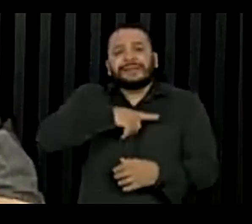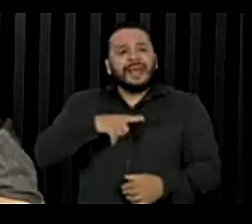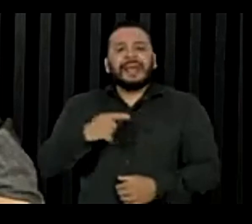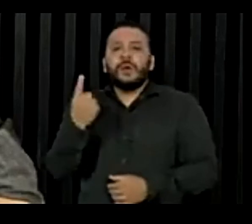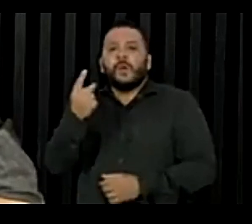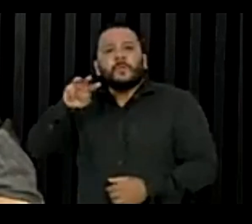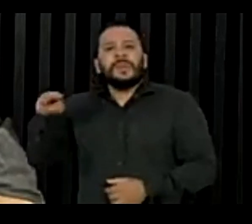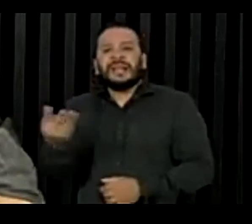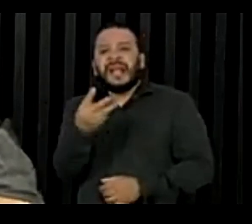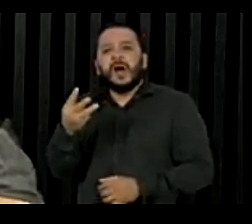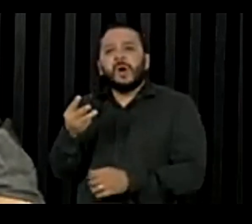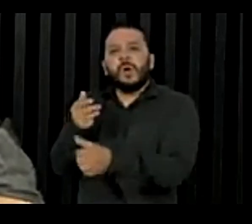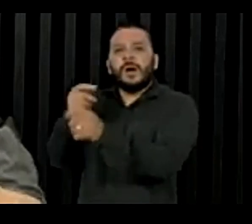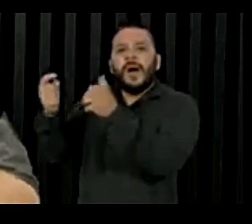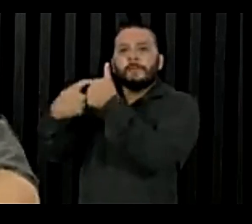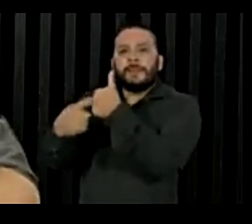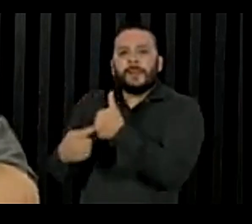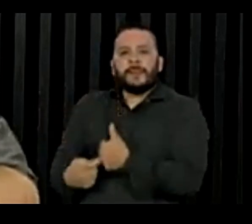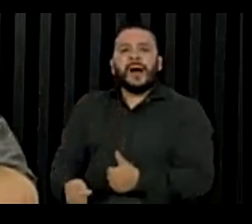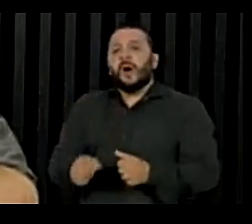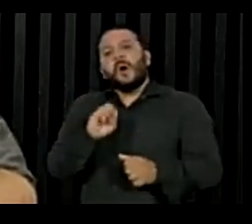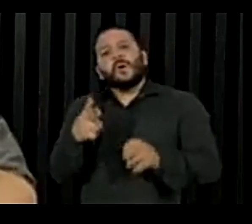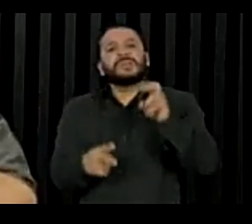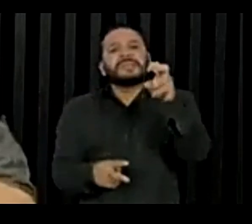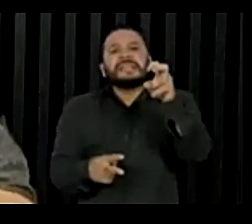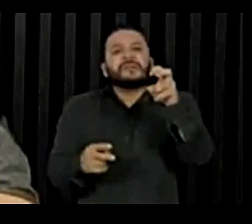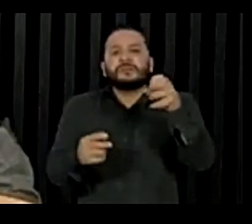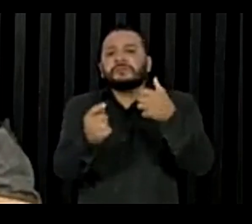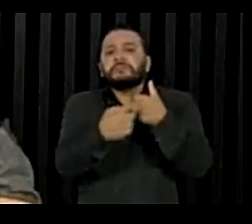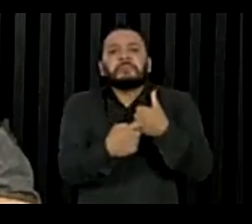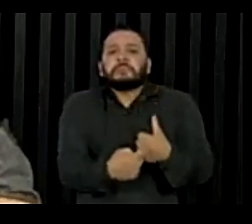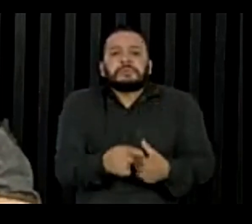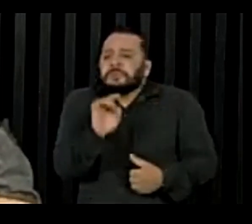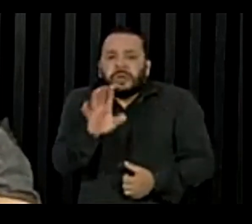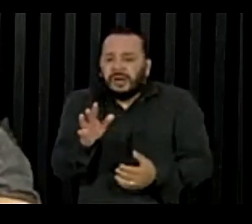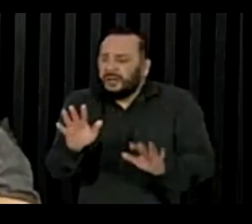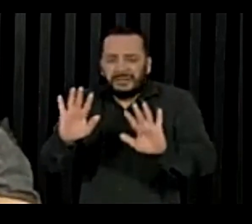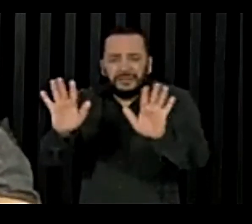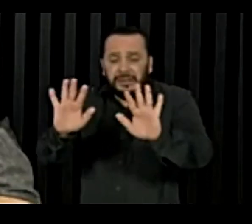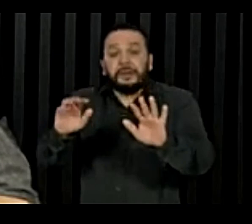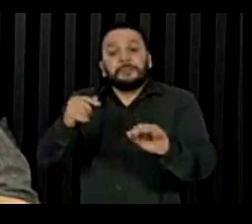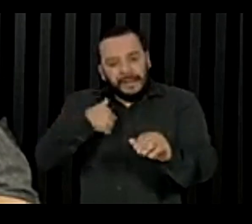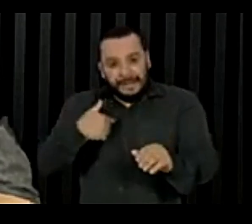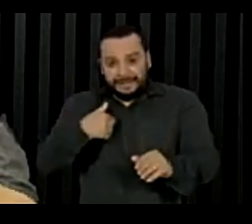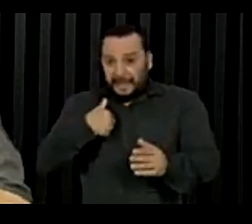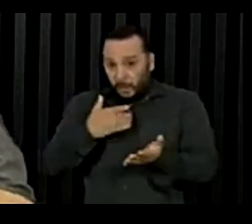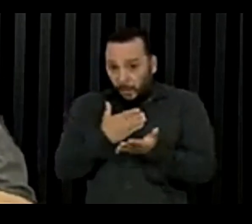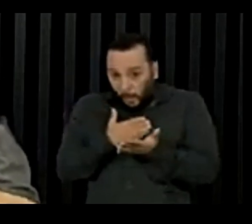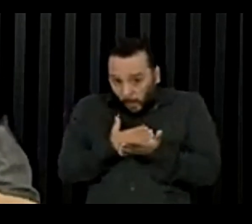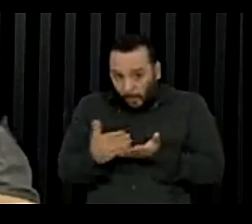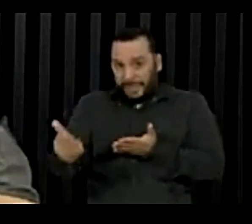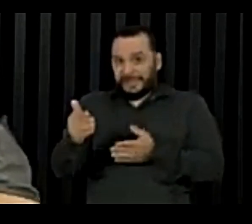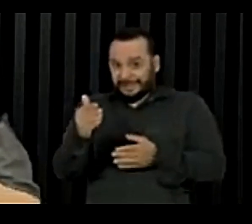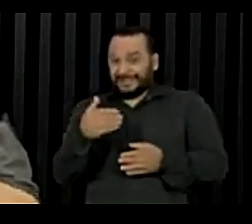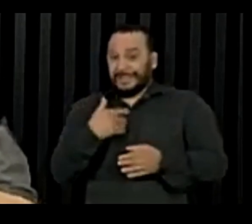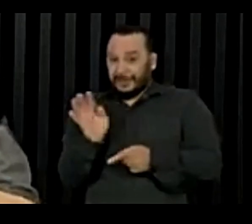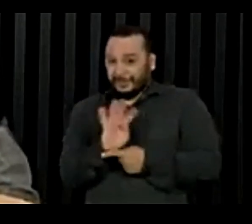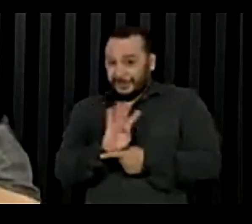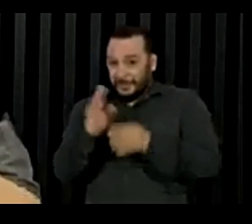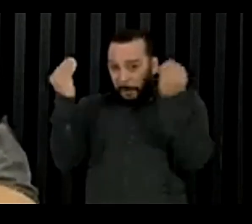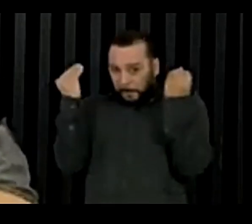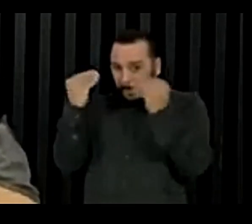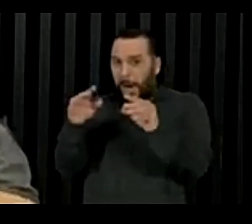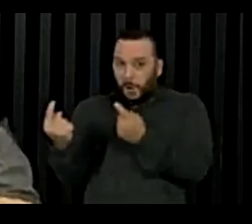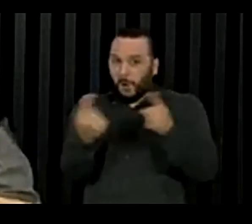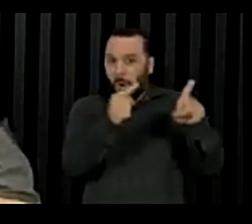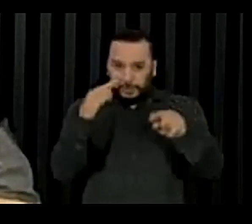muito feliz. Mas que de fato houve pessoas que passaram a falar depois daquele vídeo, houve. Se foi por causa do vídeo ou não, eu não